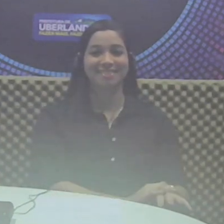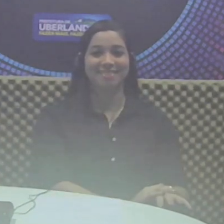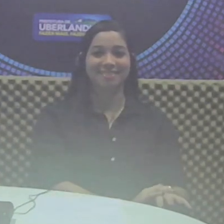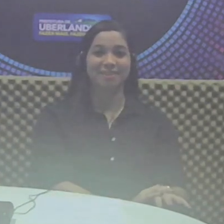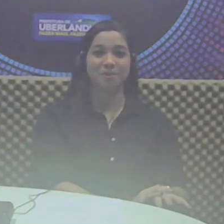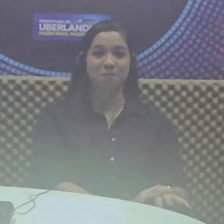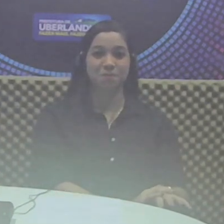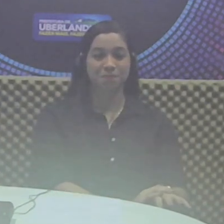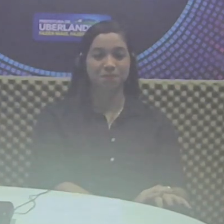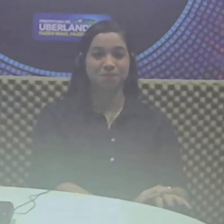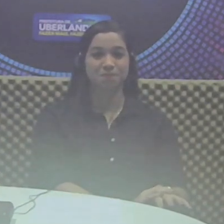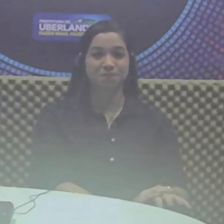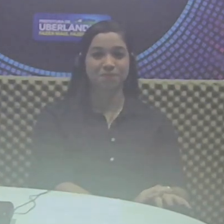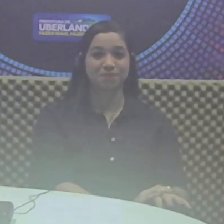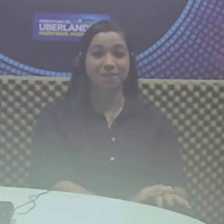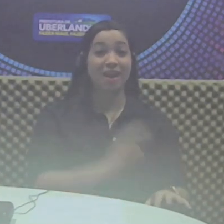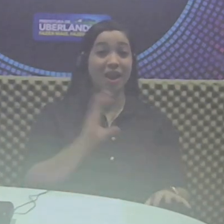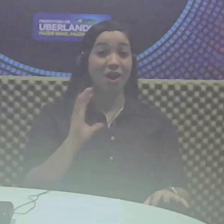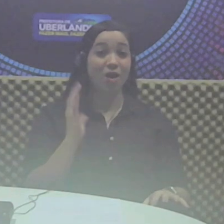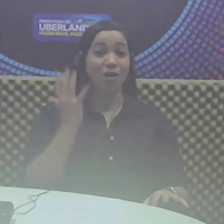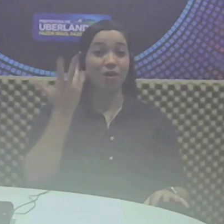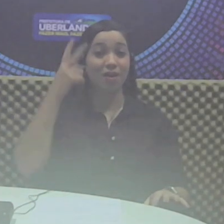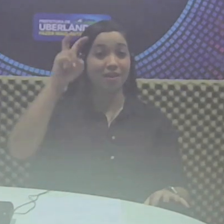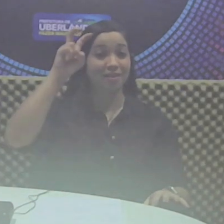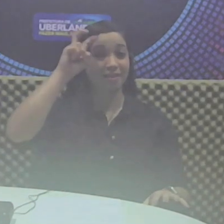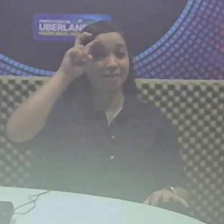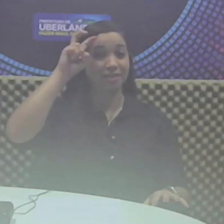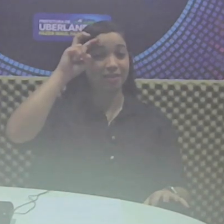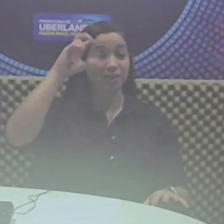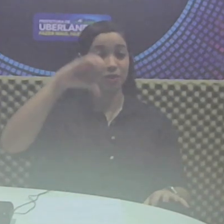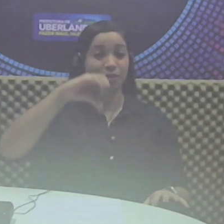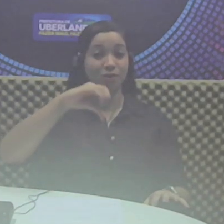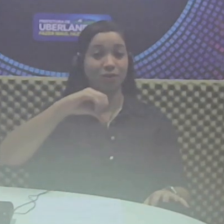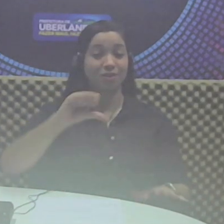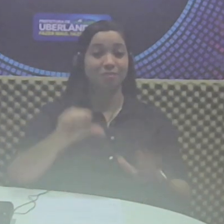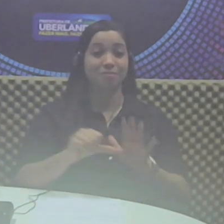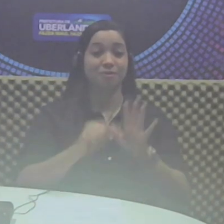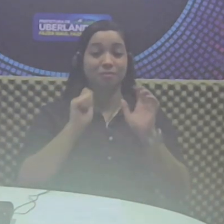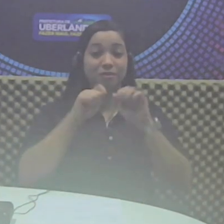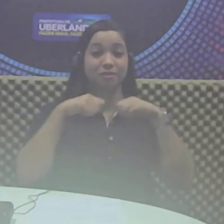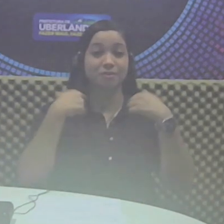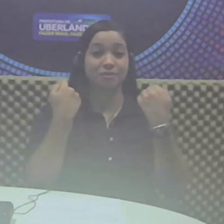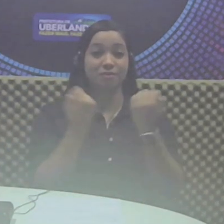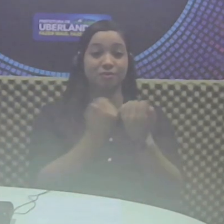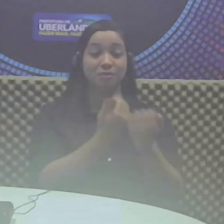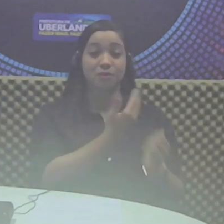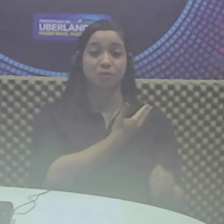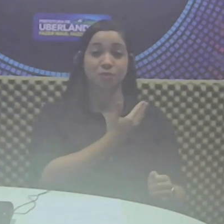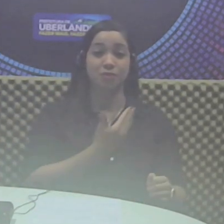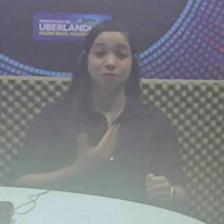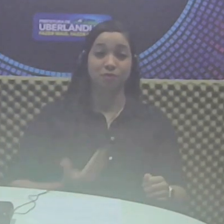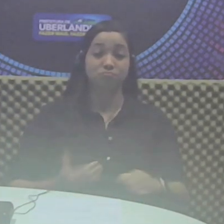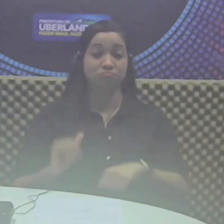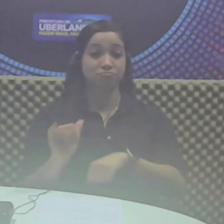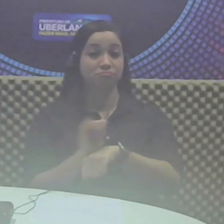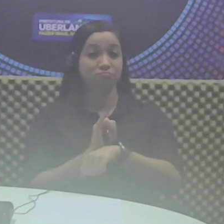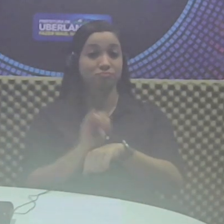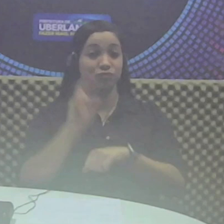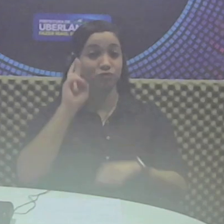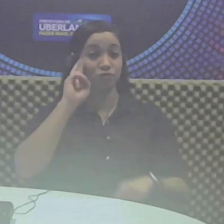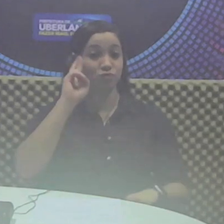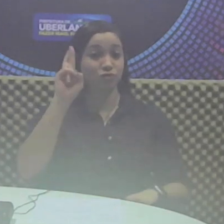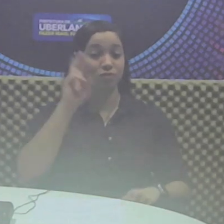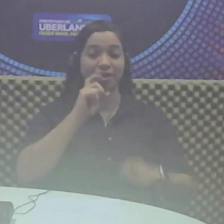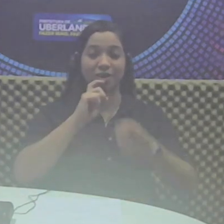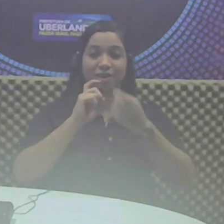e acontece nessa quinta-feira dia 9 a primeira audiência pública do novo plano diretor a reunião começa às 6:30